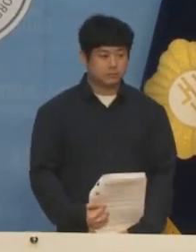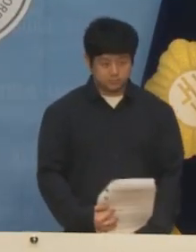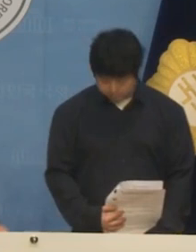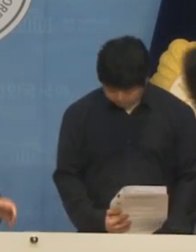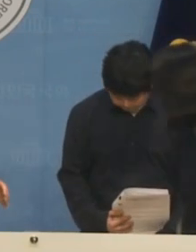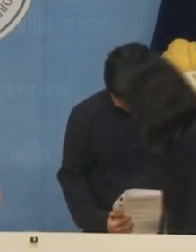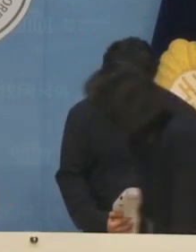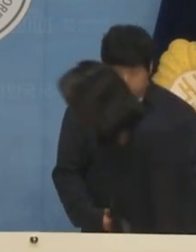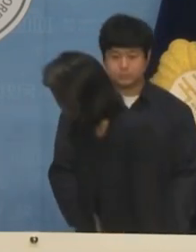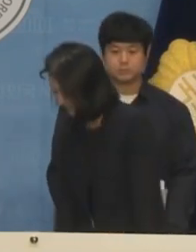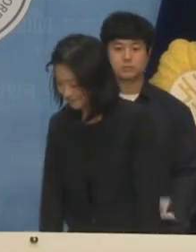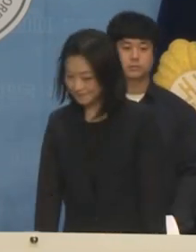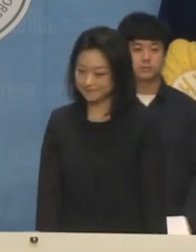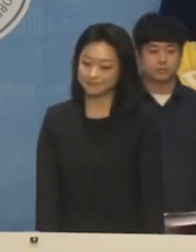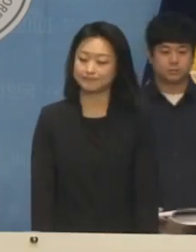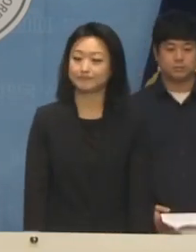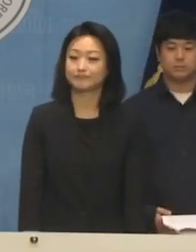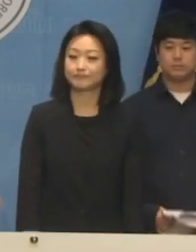어서 오세요.